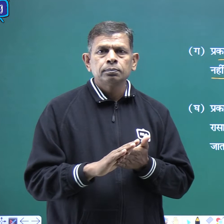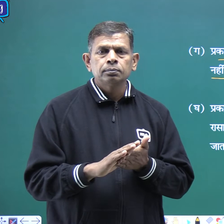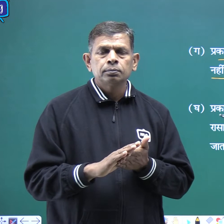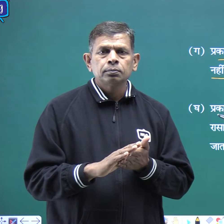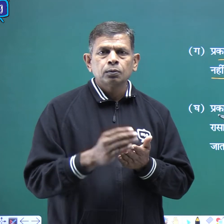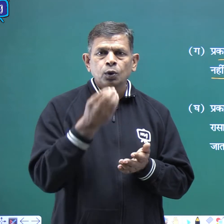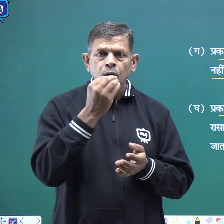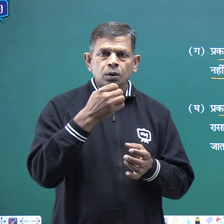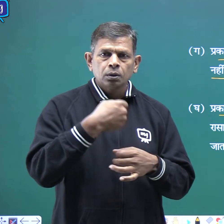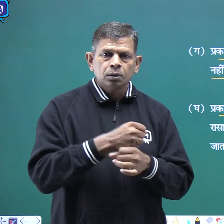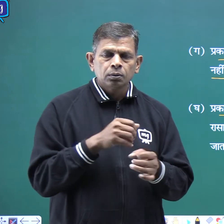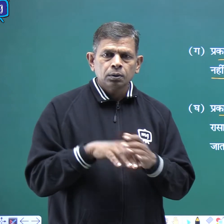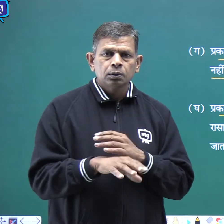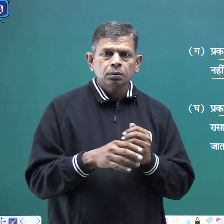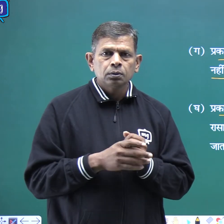प्रकाश संश्लेषण में